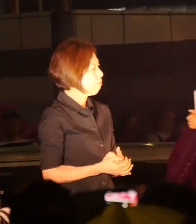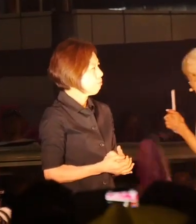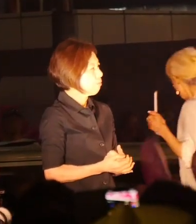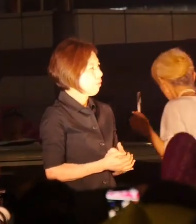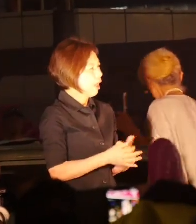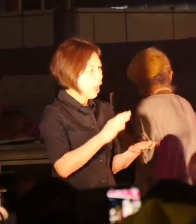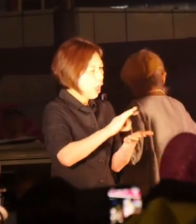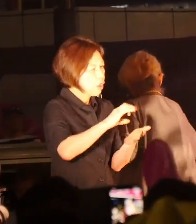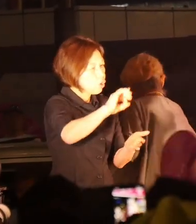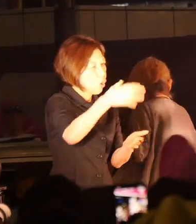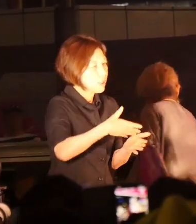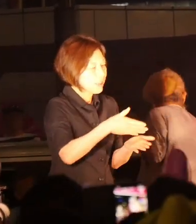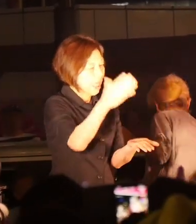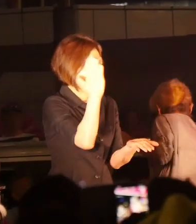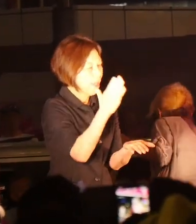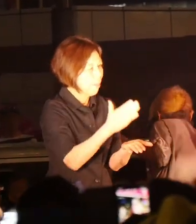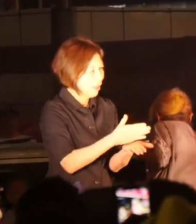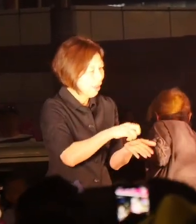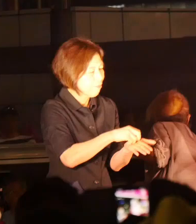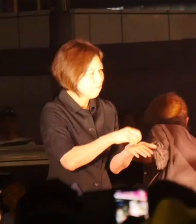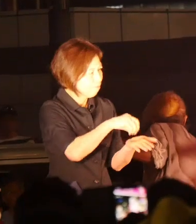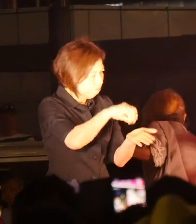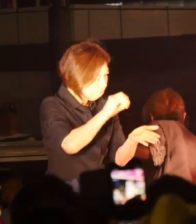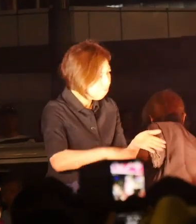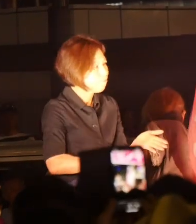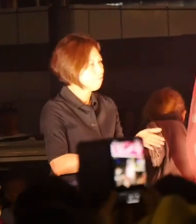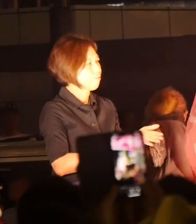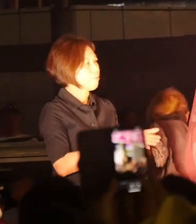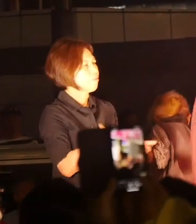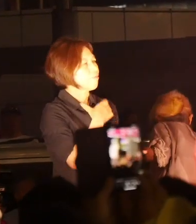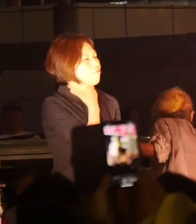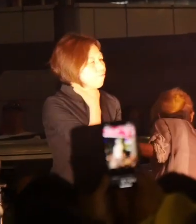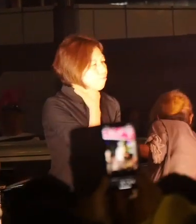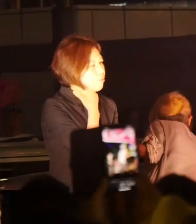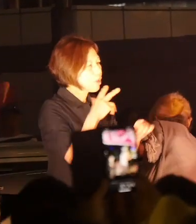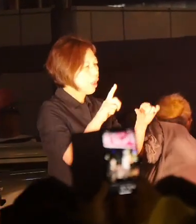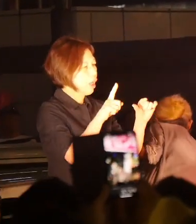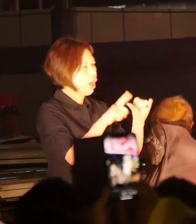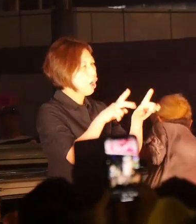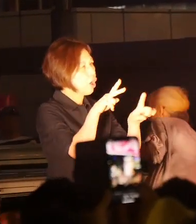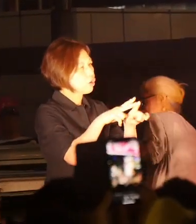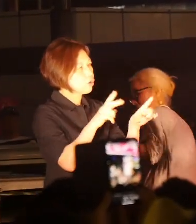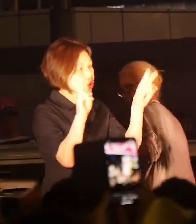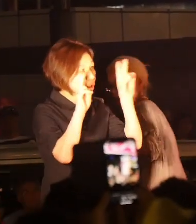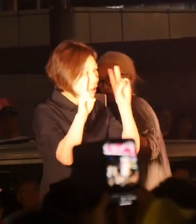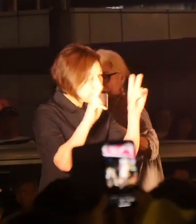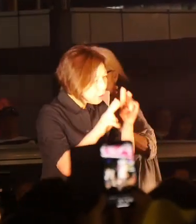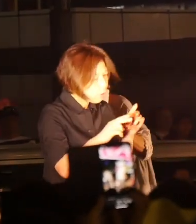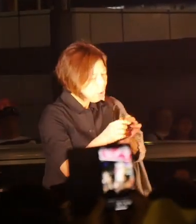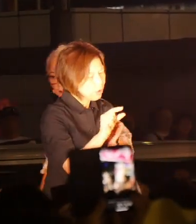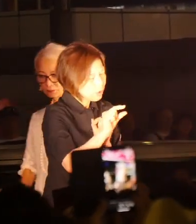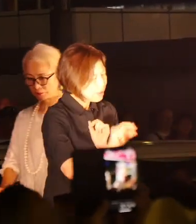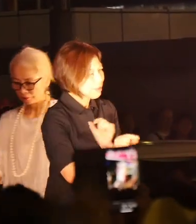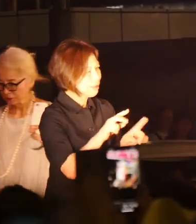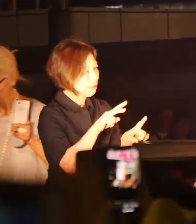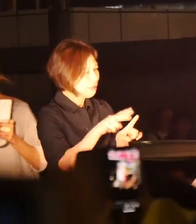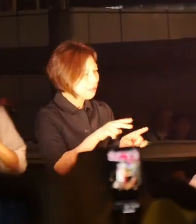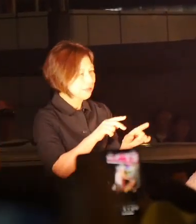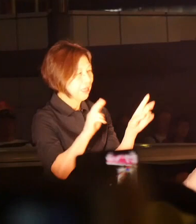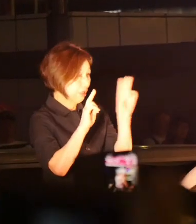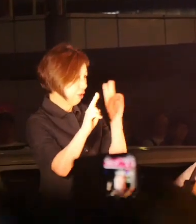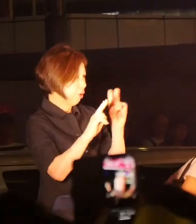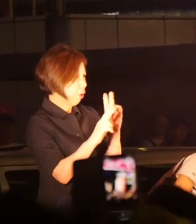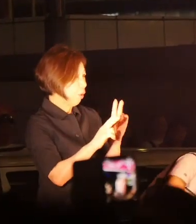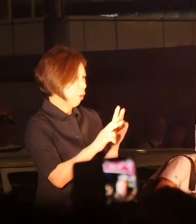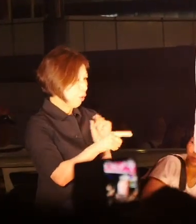消費税を廃止することによって、首が締まっていた中小企業、零細企業、この重荷を